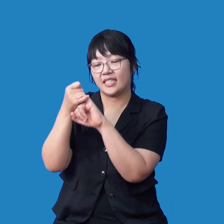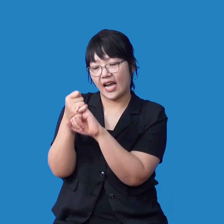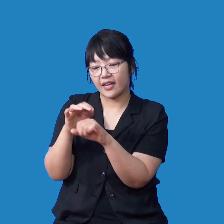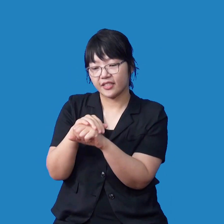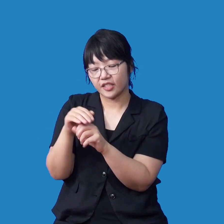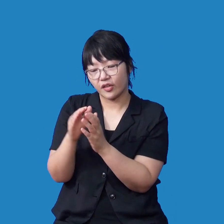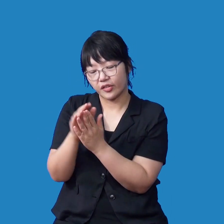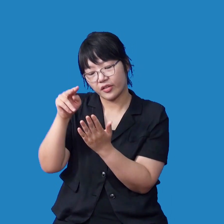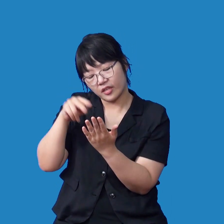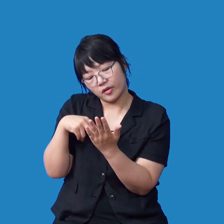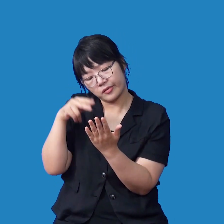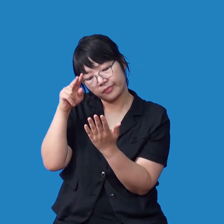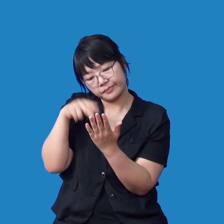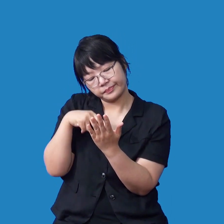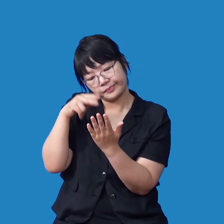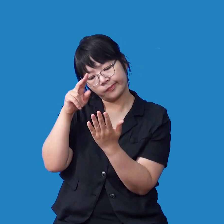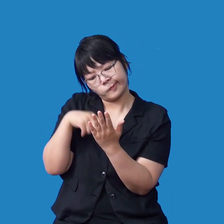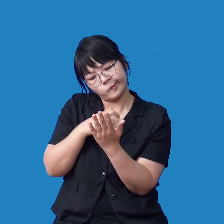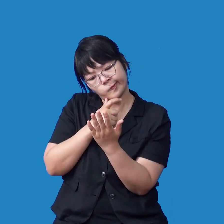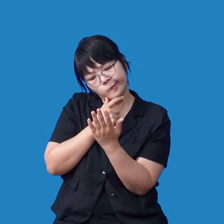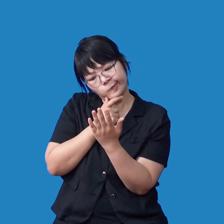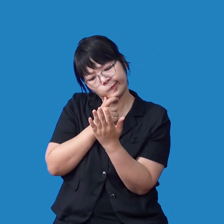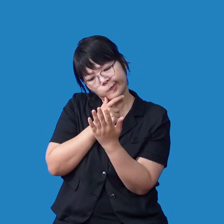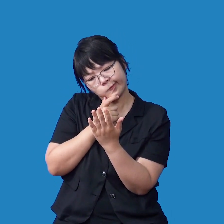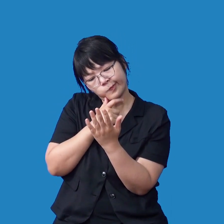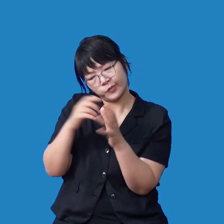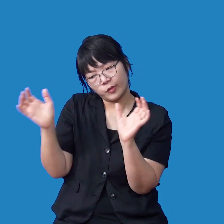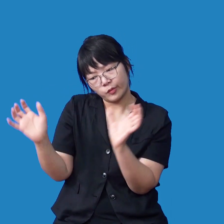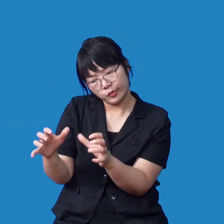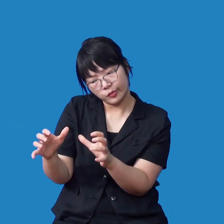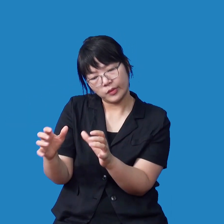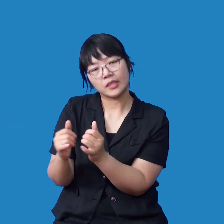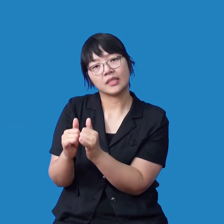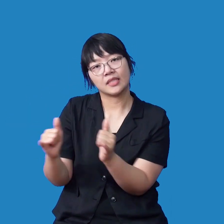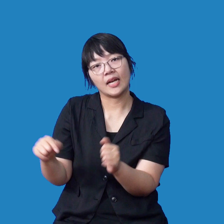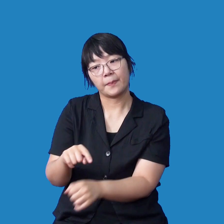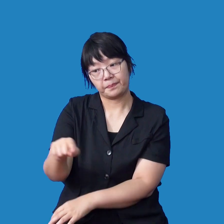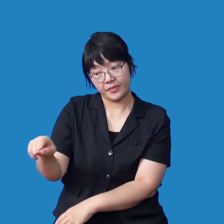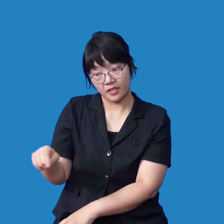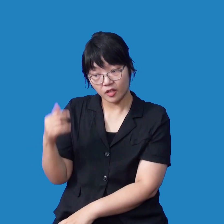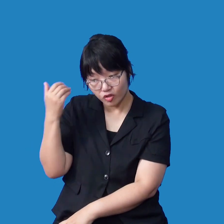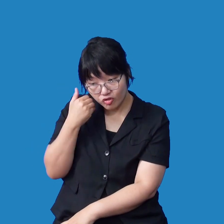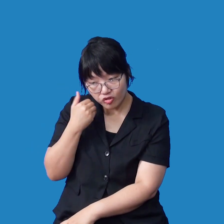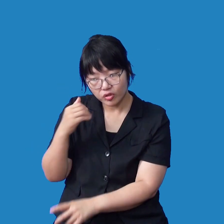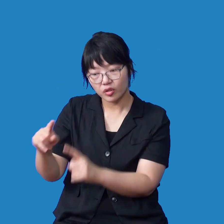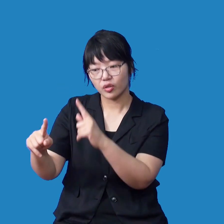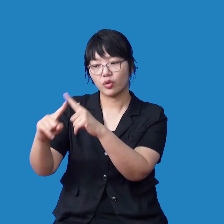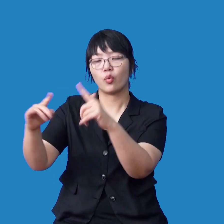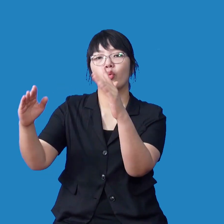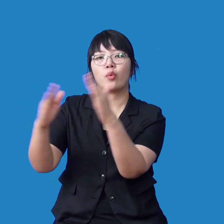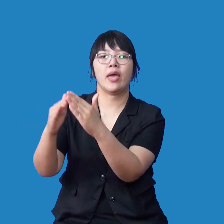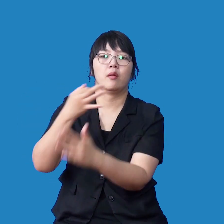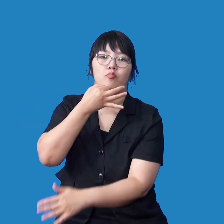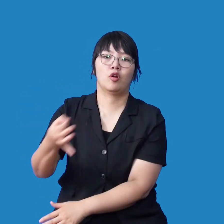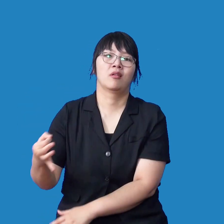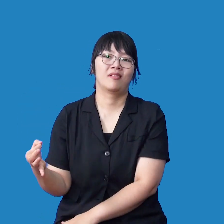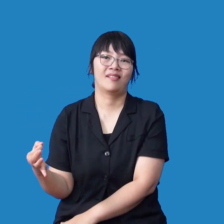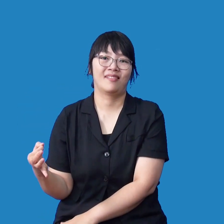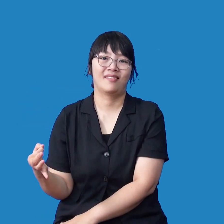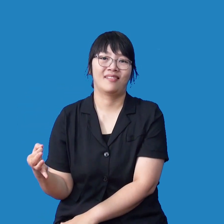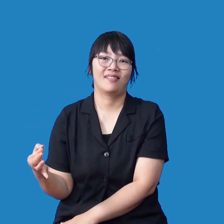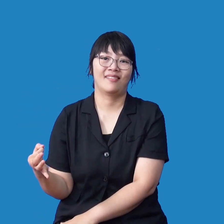신약 성경에서는 이 소집된 회중을 가리켜 교회라고 부르는 것입니다. 교회.